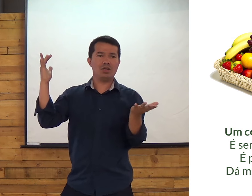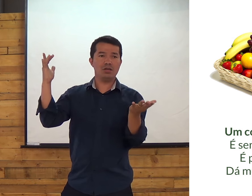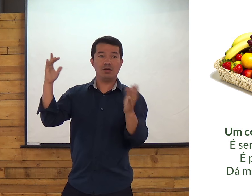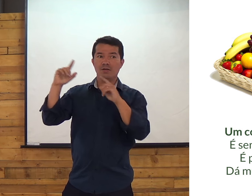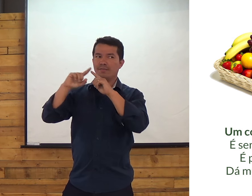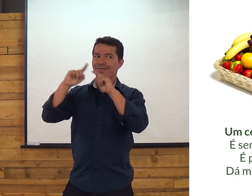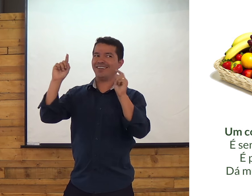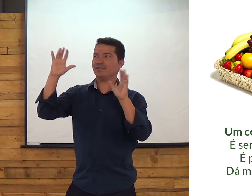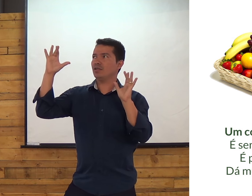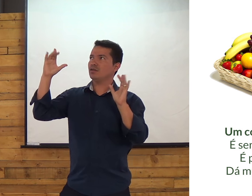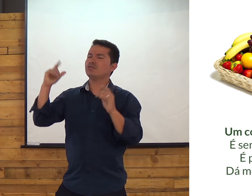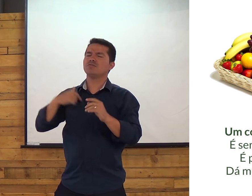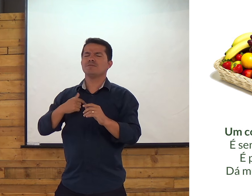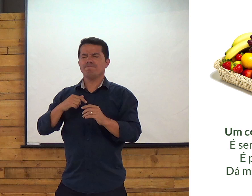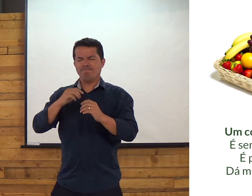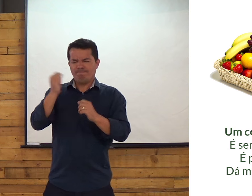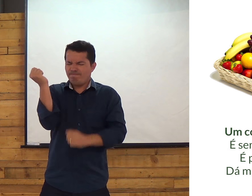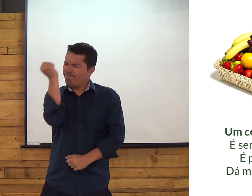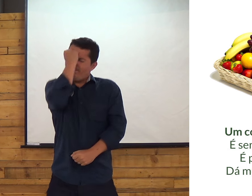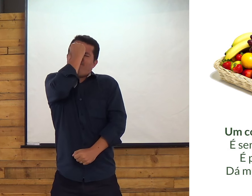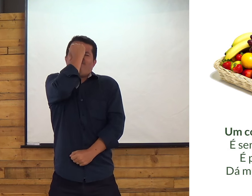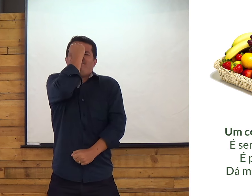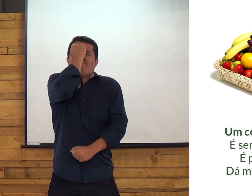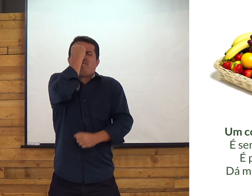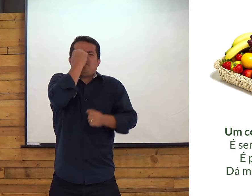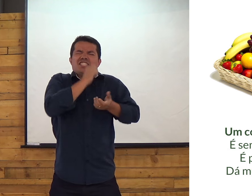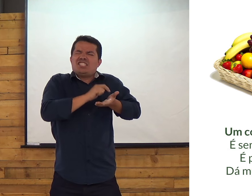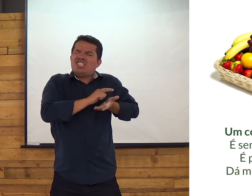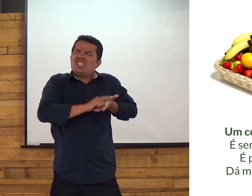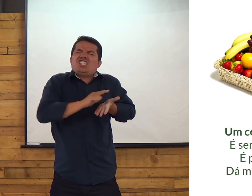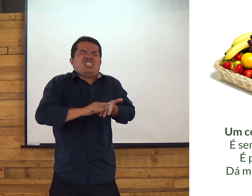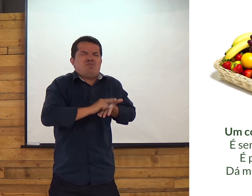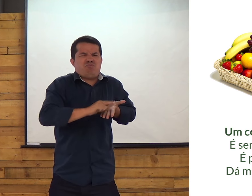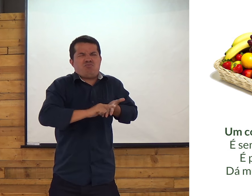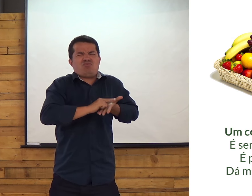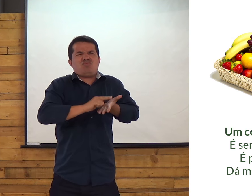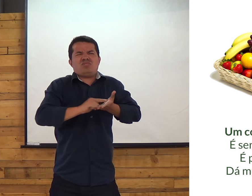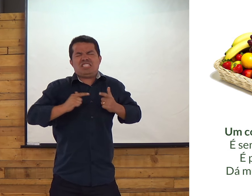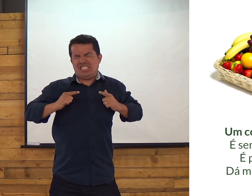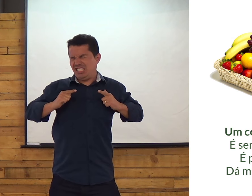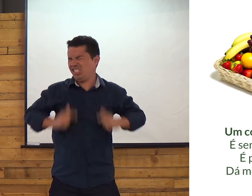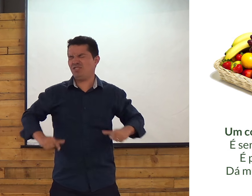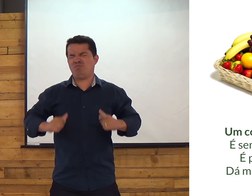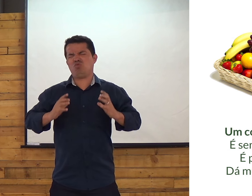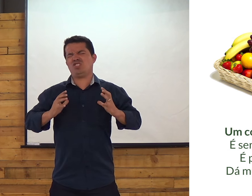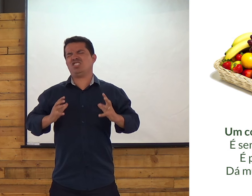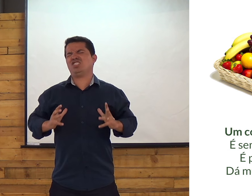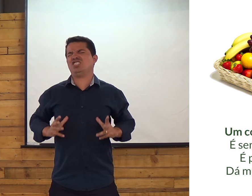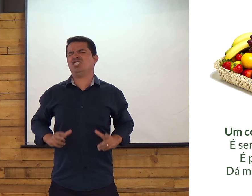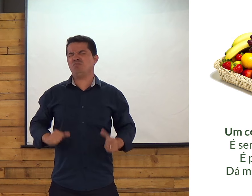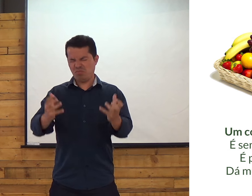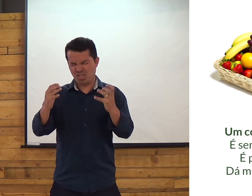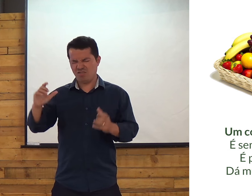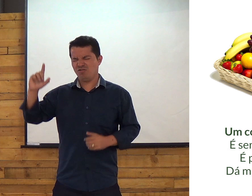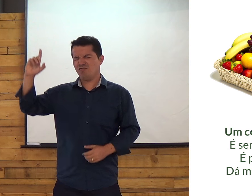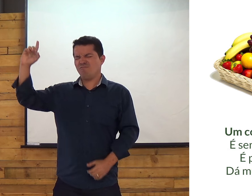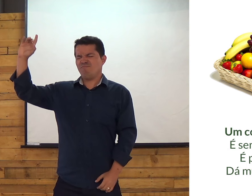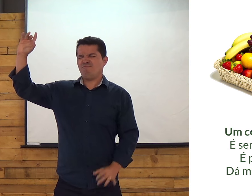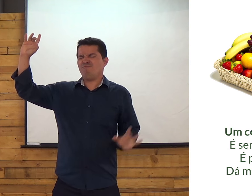de a pessoa chegar em Deus. Mas se eu me arrependo limpo esse meu terreno e